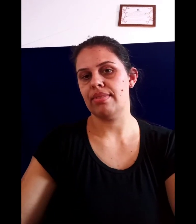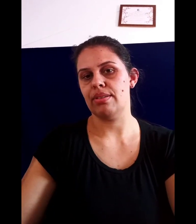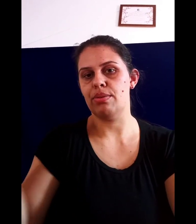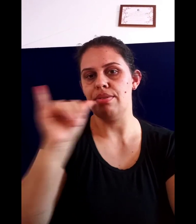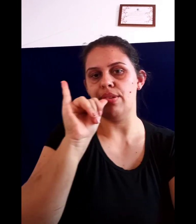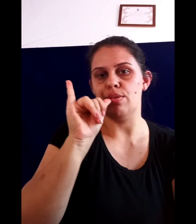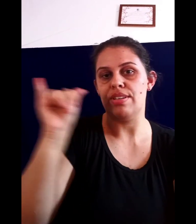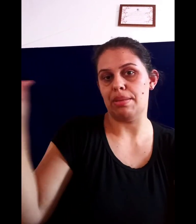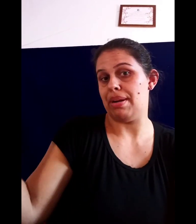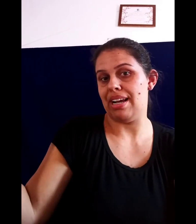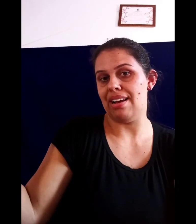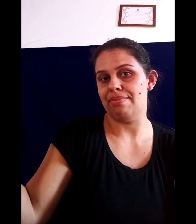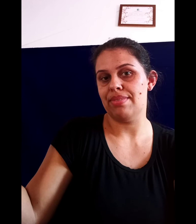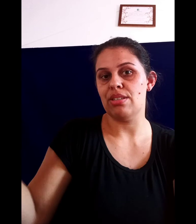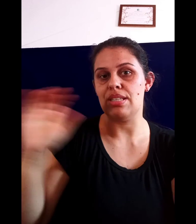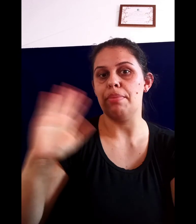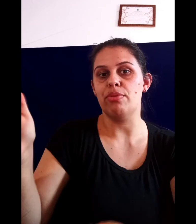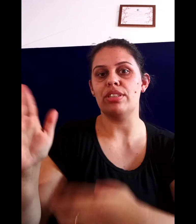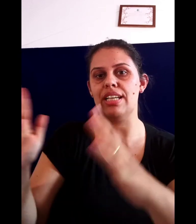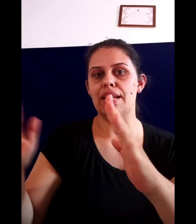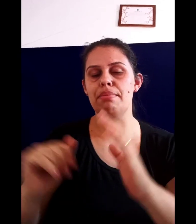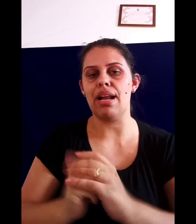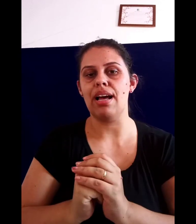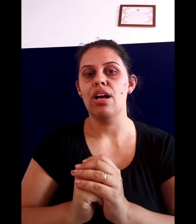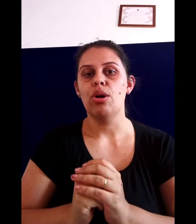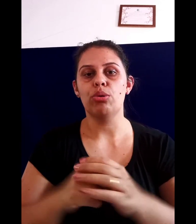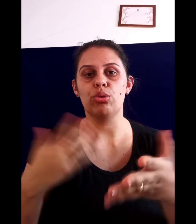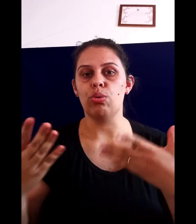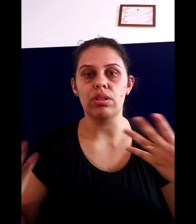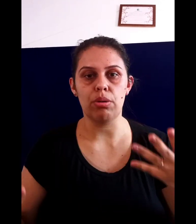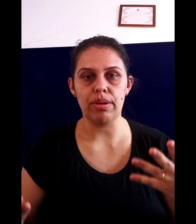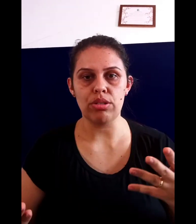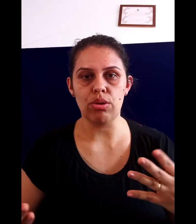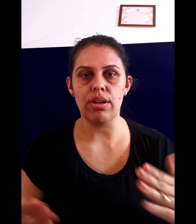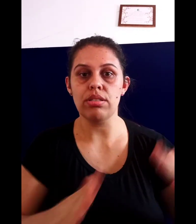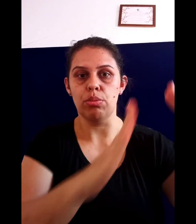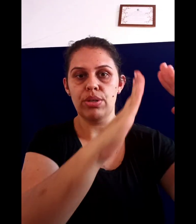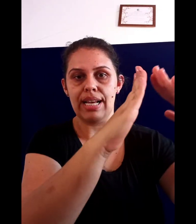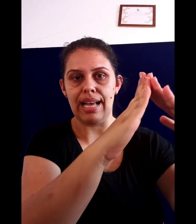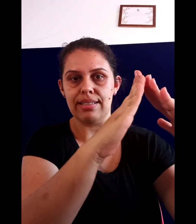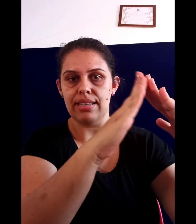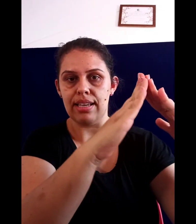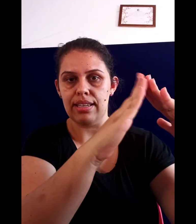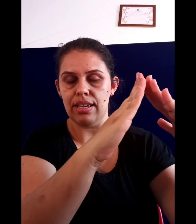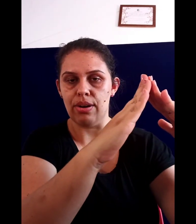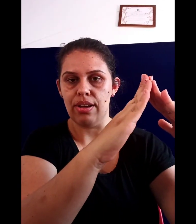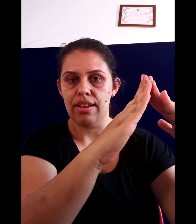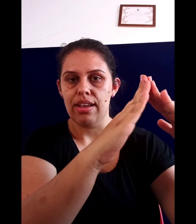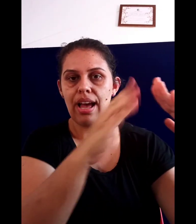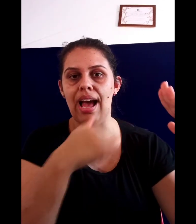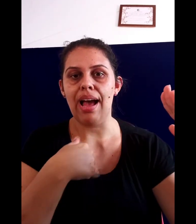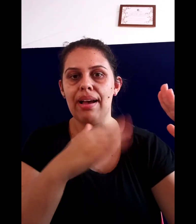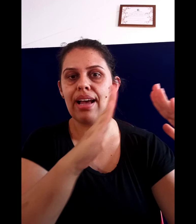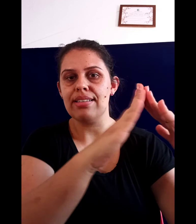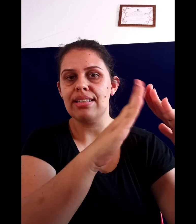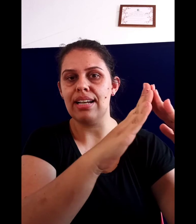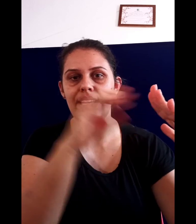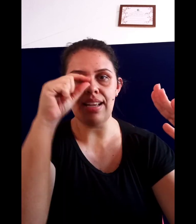o aviso vai ser pra cá. Sempre vou ter que lembrar. Quando eu tô contando uma história, se eu pus a casinha aqui, ó. A casa da